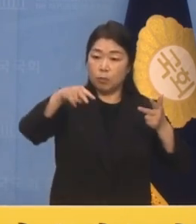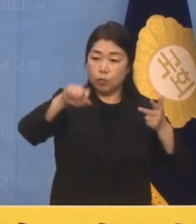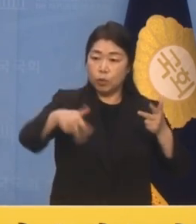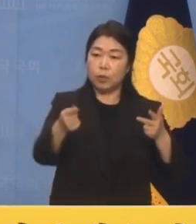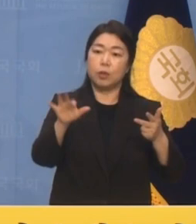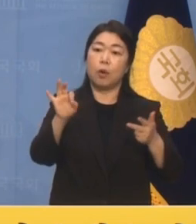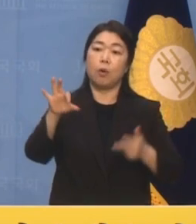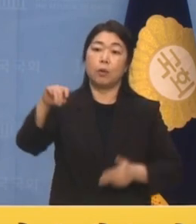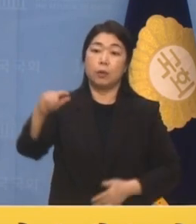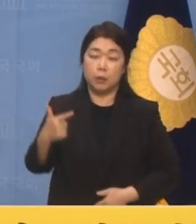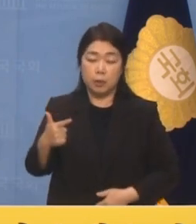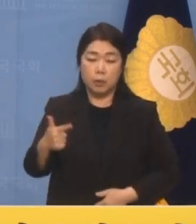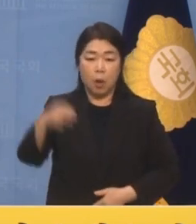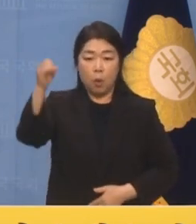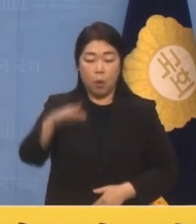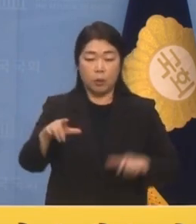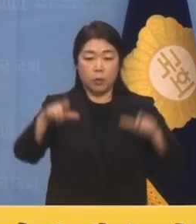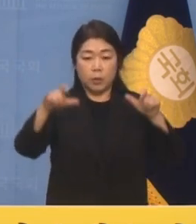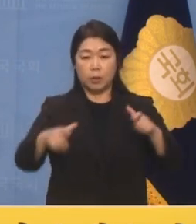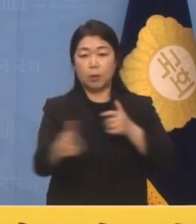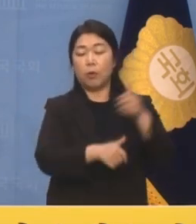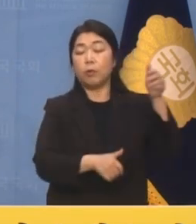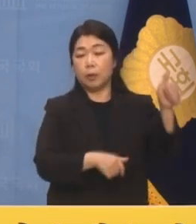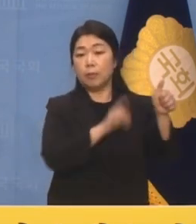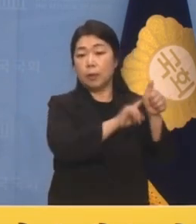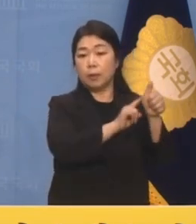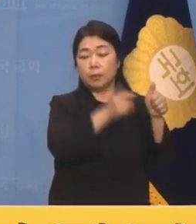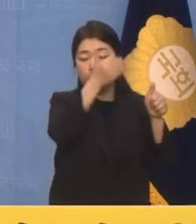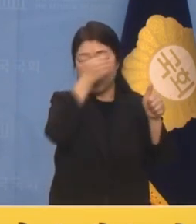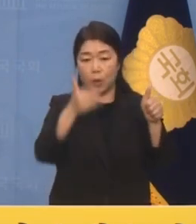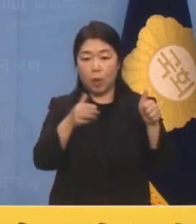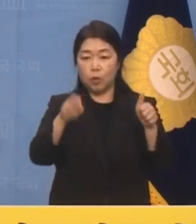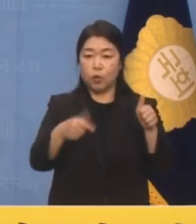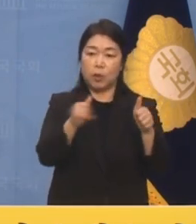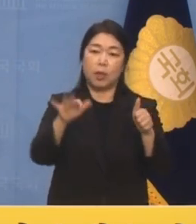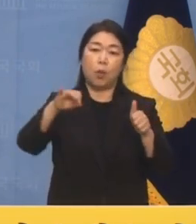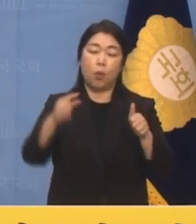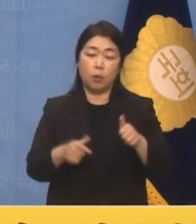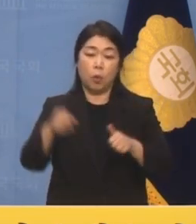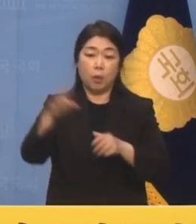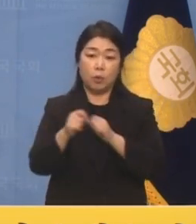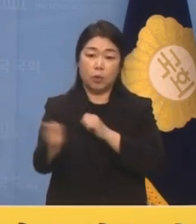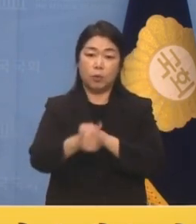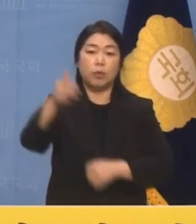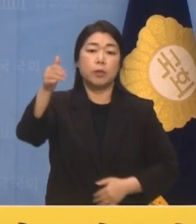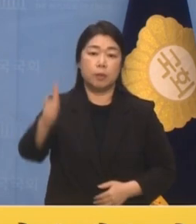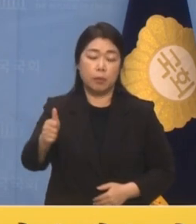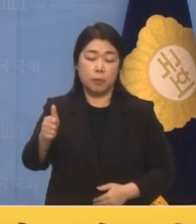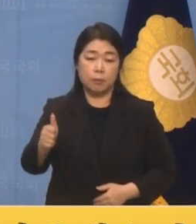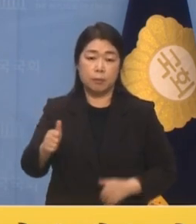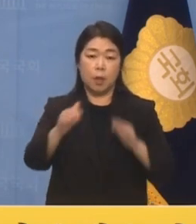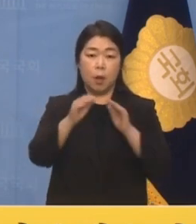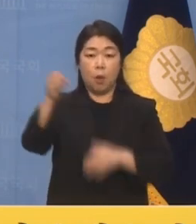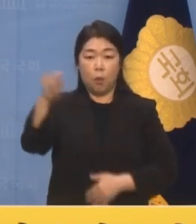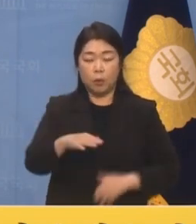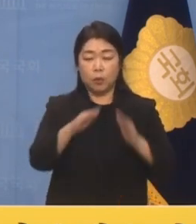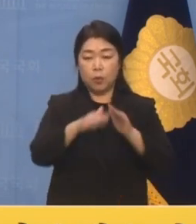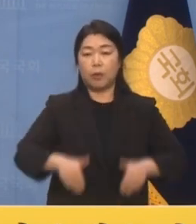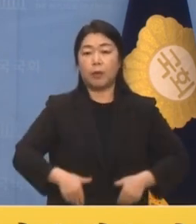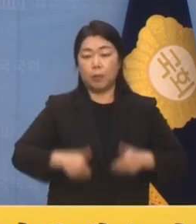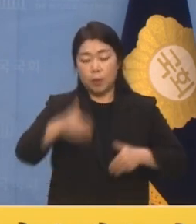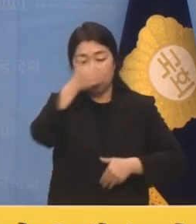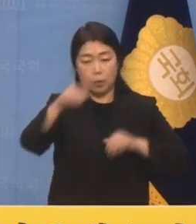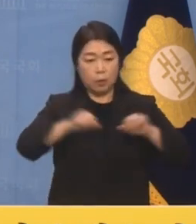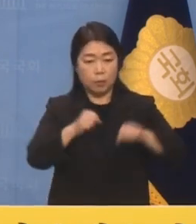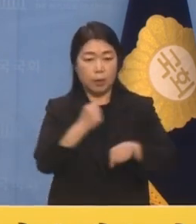광주시당 위원장입니다. 문정은 후보는 청년유니언 광주지부 위원장으로 광주 전남 지역의 청년활동을 개척했으며